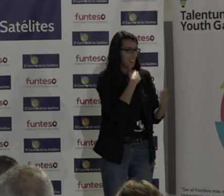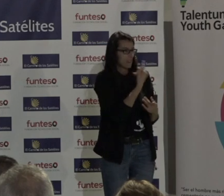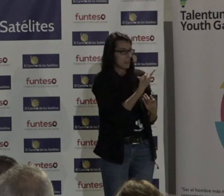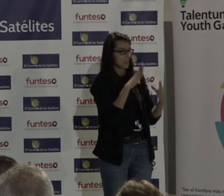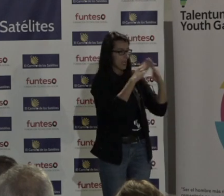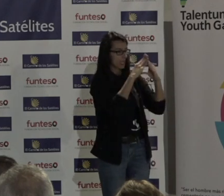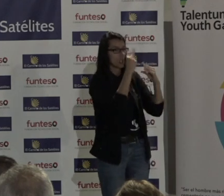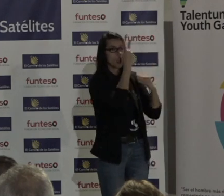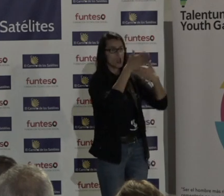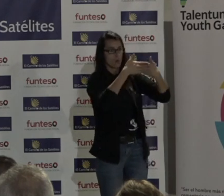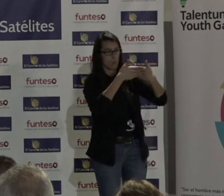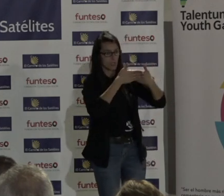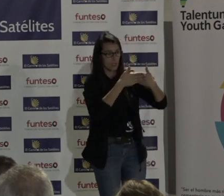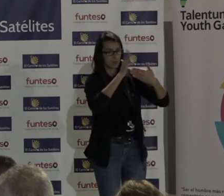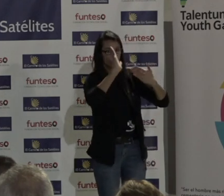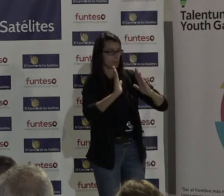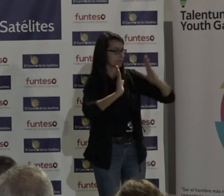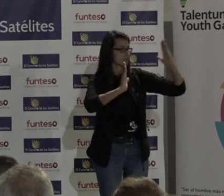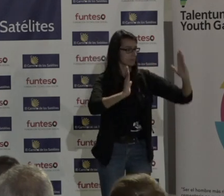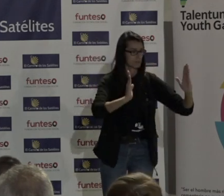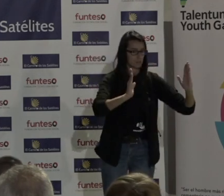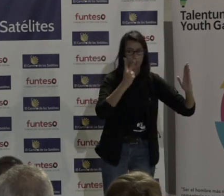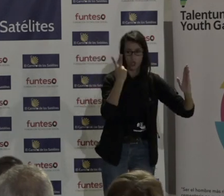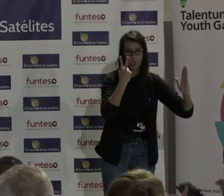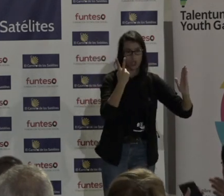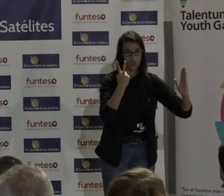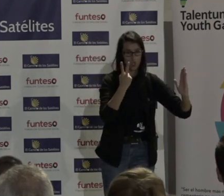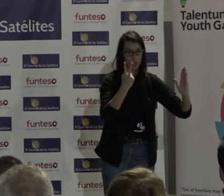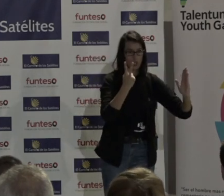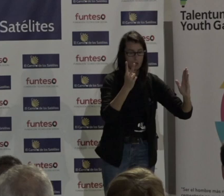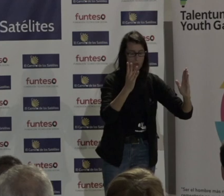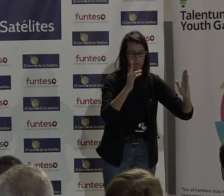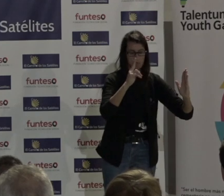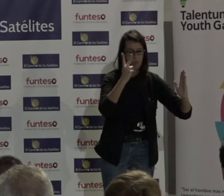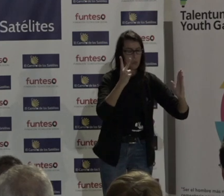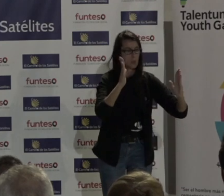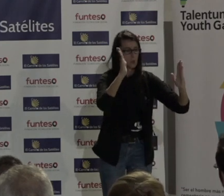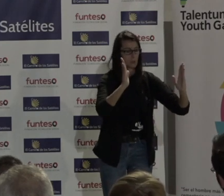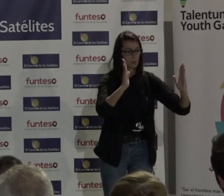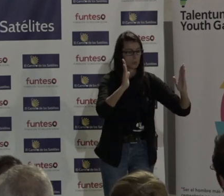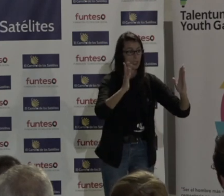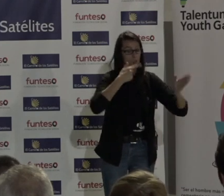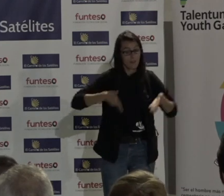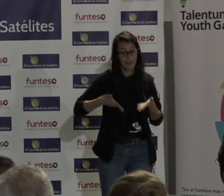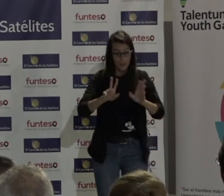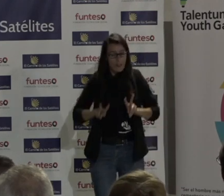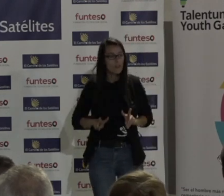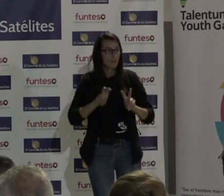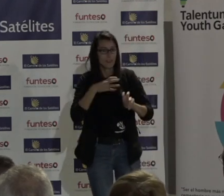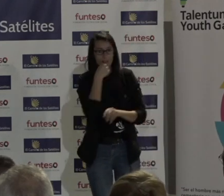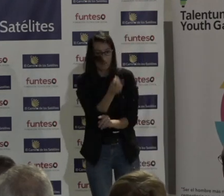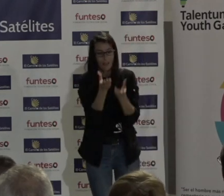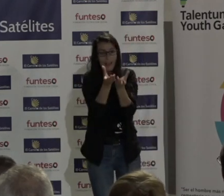puertas, una oriente y otra occidente. Y al templo de Jano se llegaba a través de un camino iniciático, se llamaba el